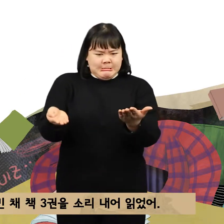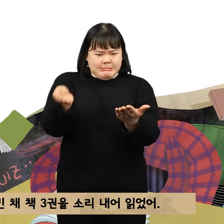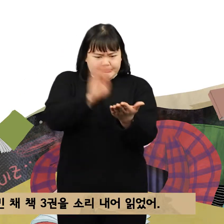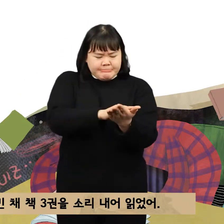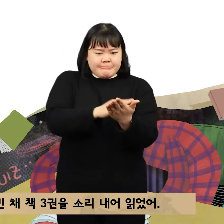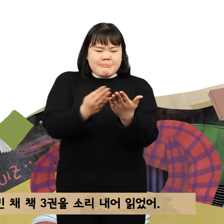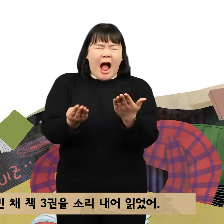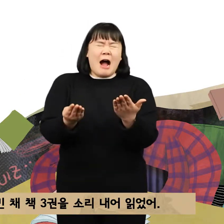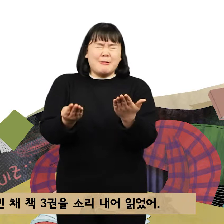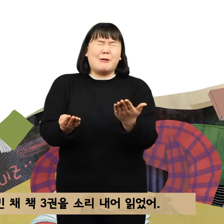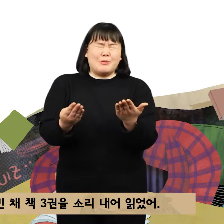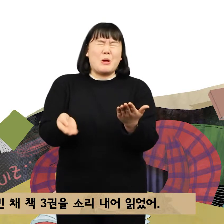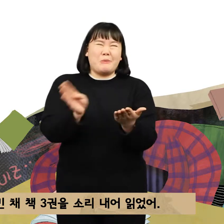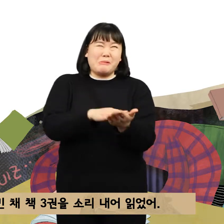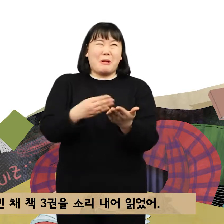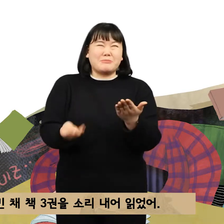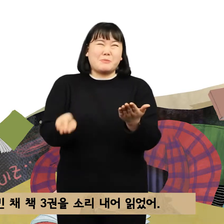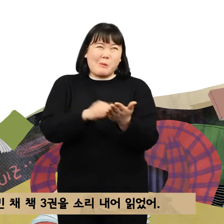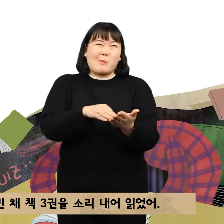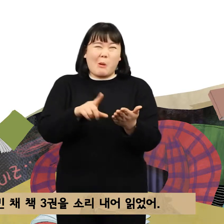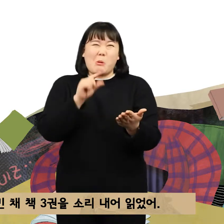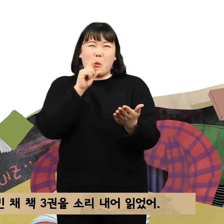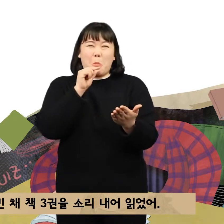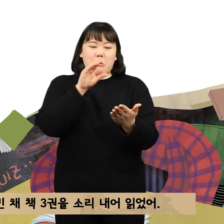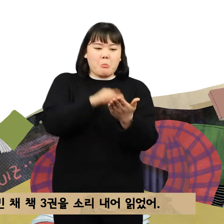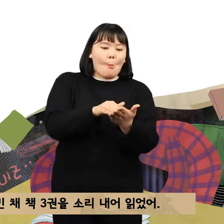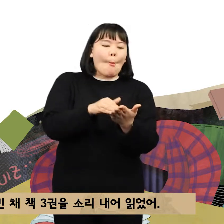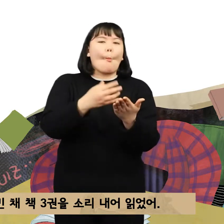책 세 권을 소리내어 읽었어.